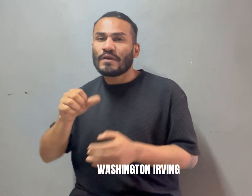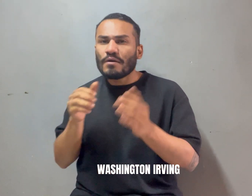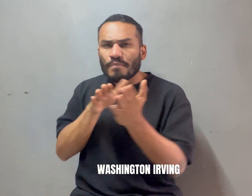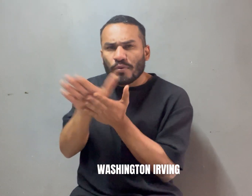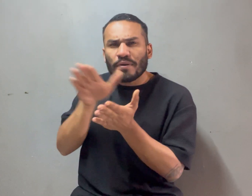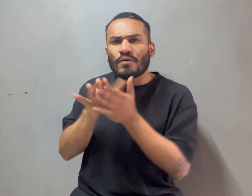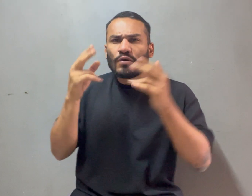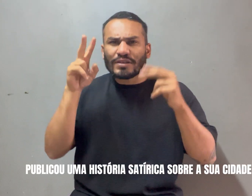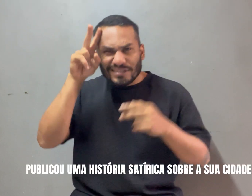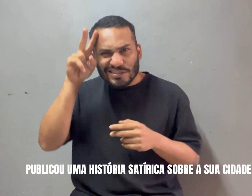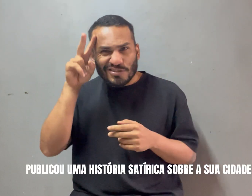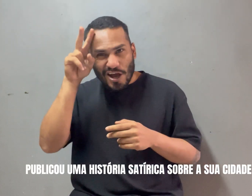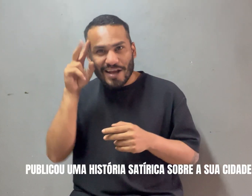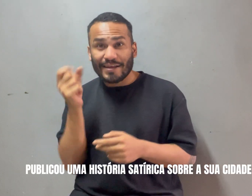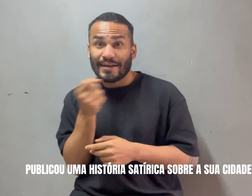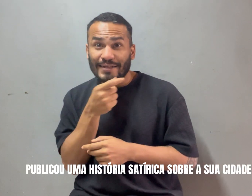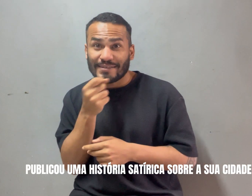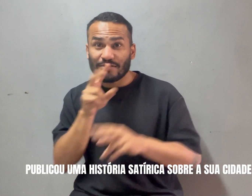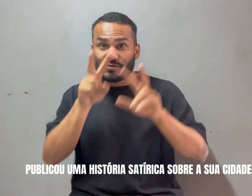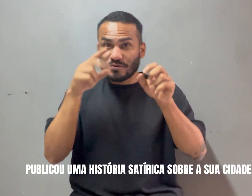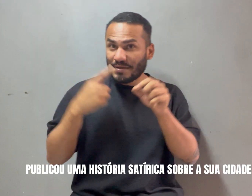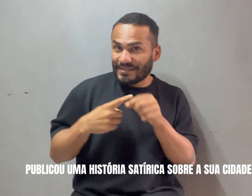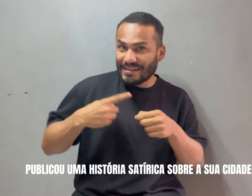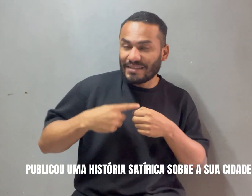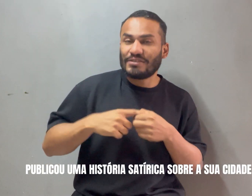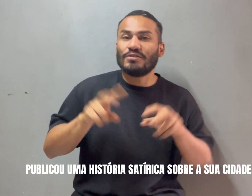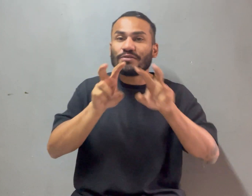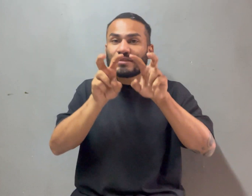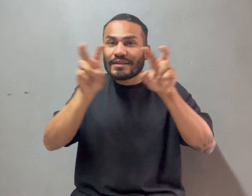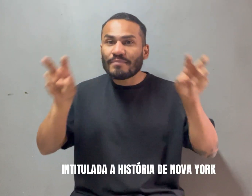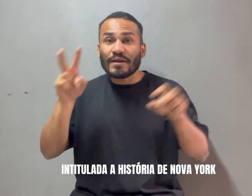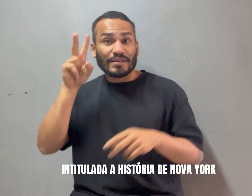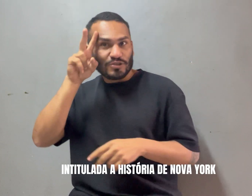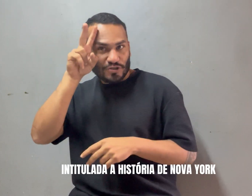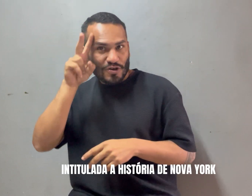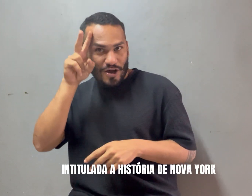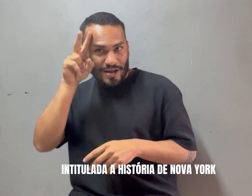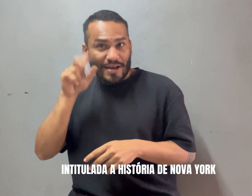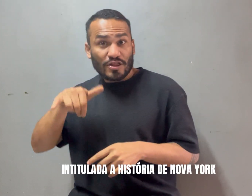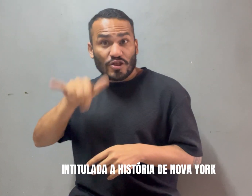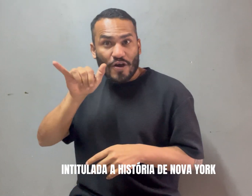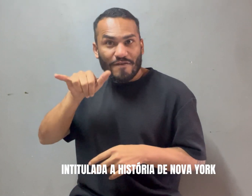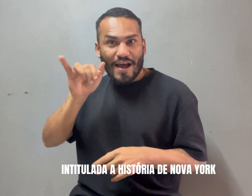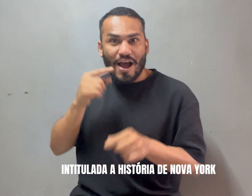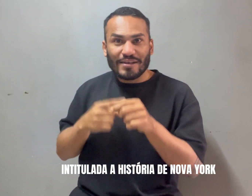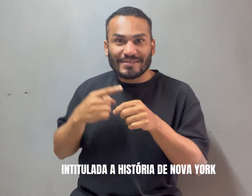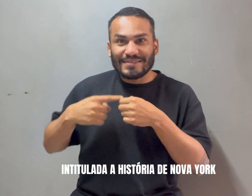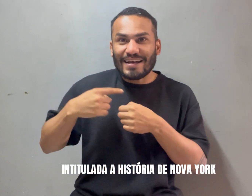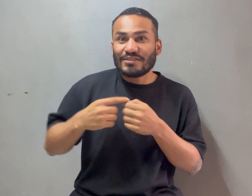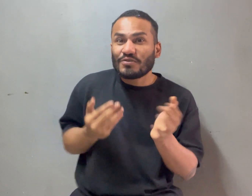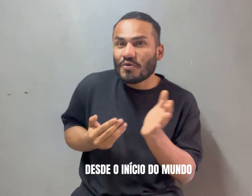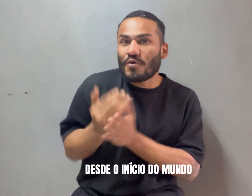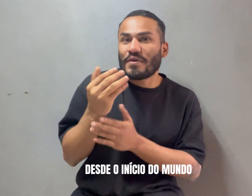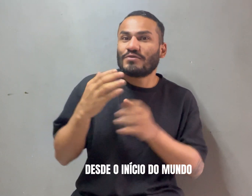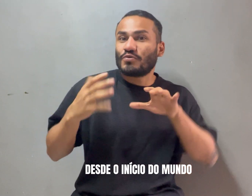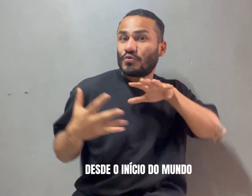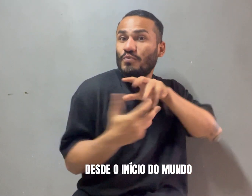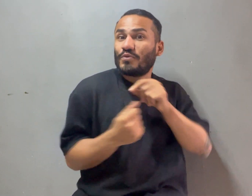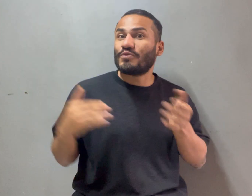Irving publicou uma história satírica sobre a sua cidade, intitulada A História de Nova York desde o início do mundo